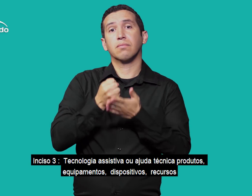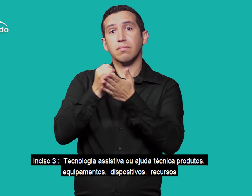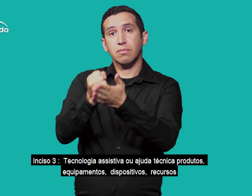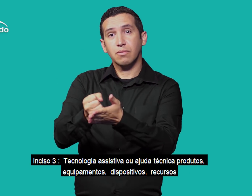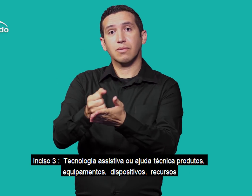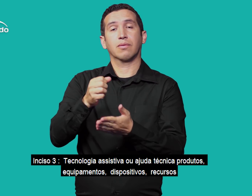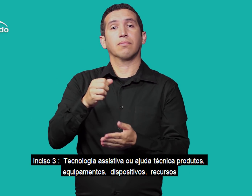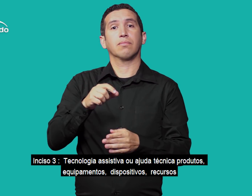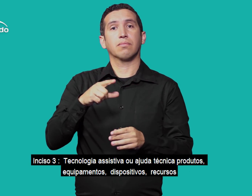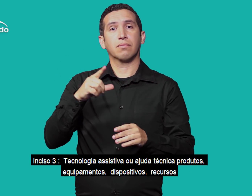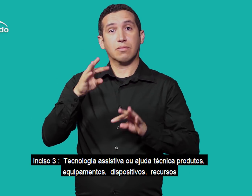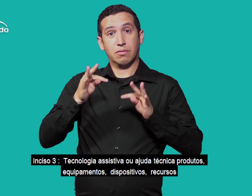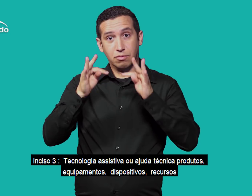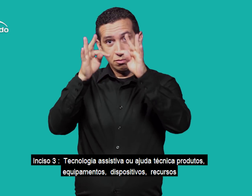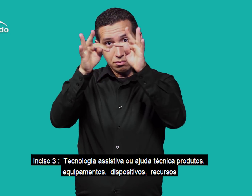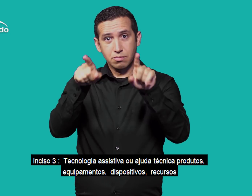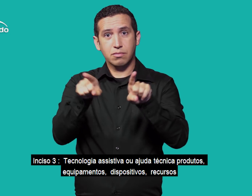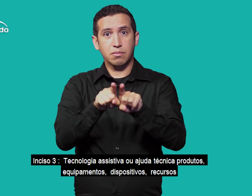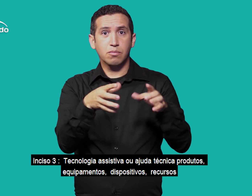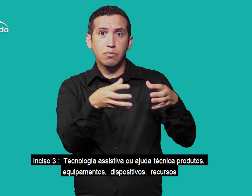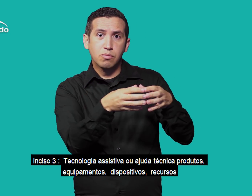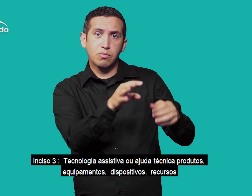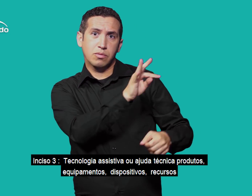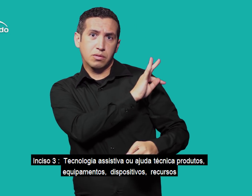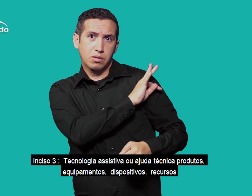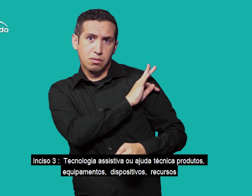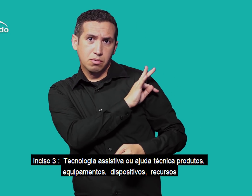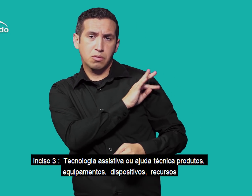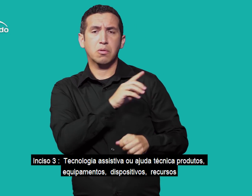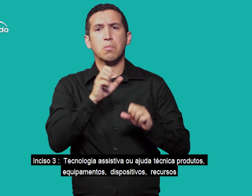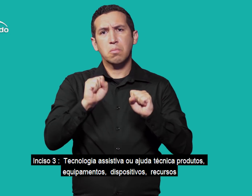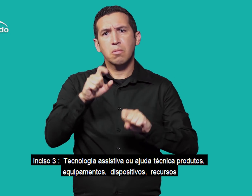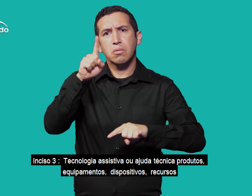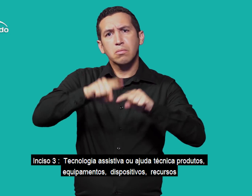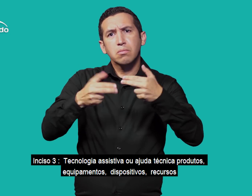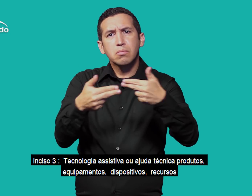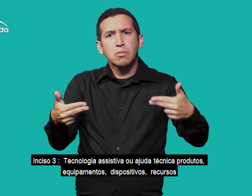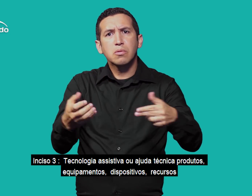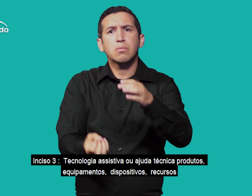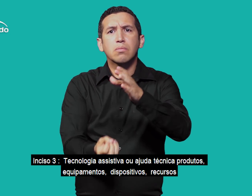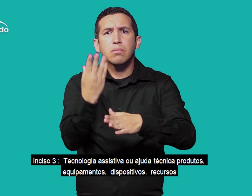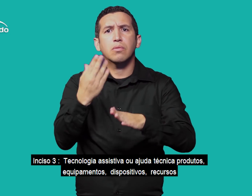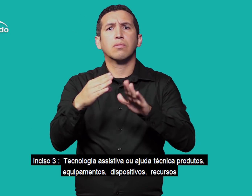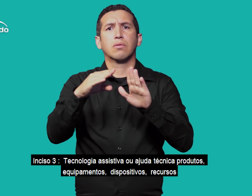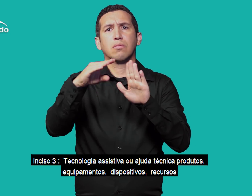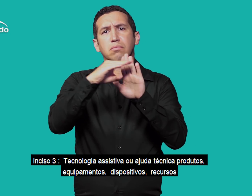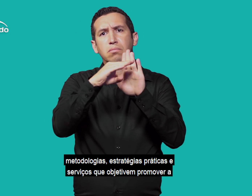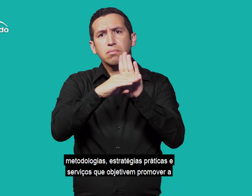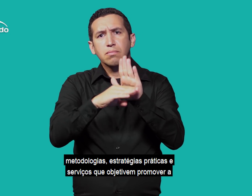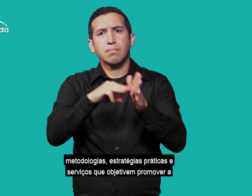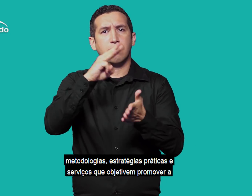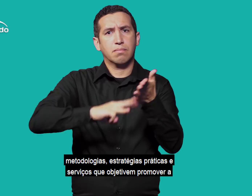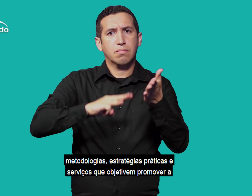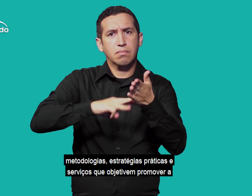ou ajuda técnica produtos e equipamentos dispositivos recursos metodologias e